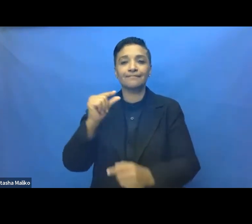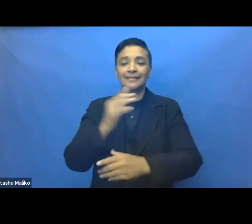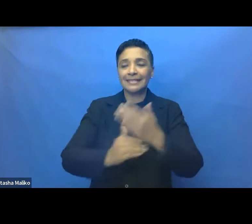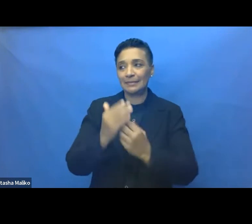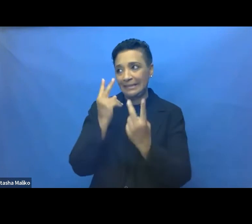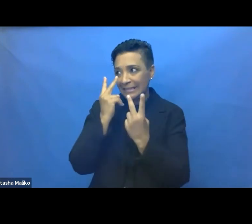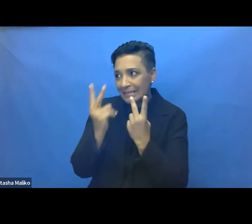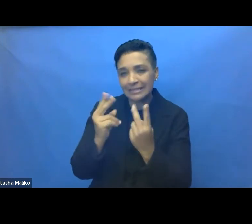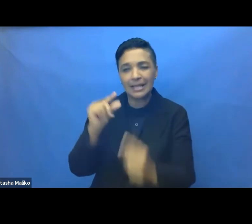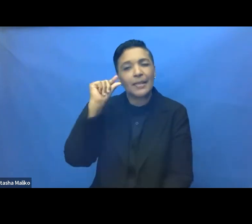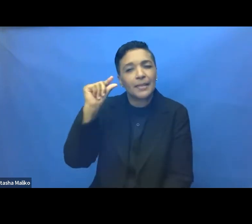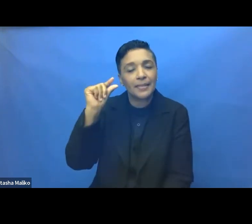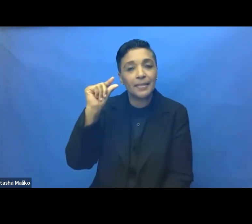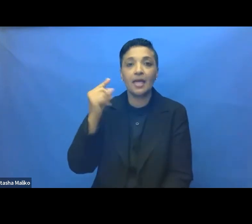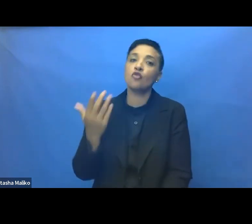où il y a eu